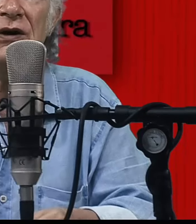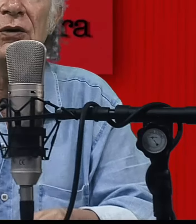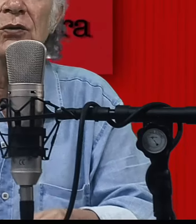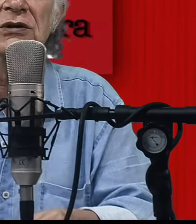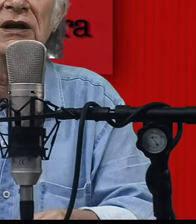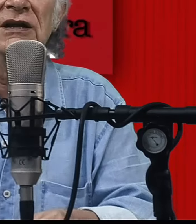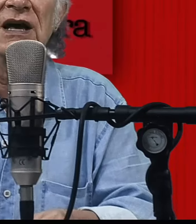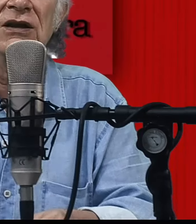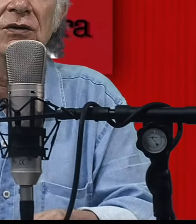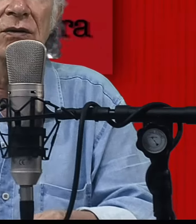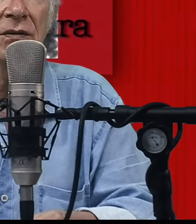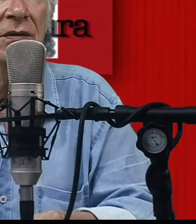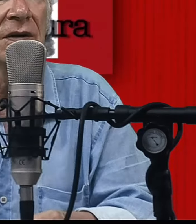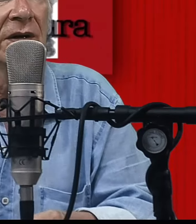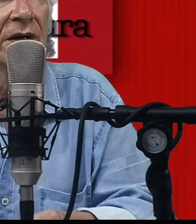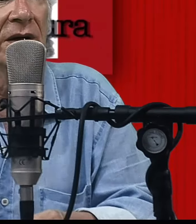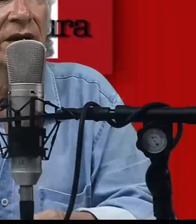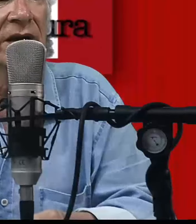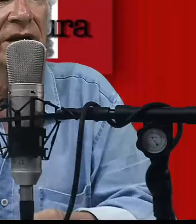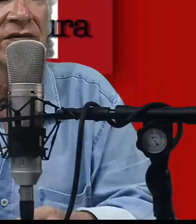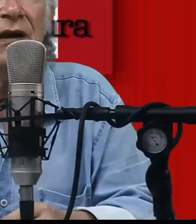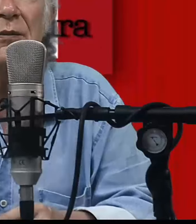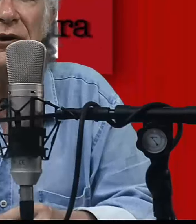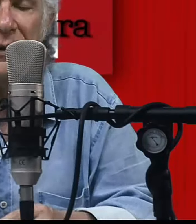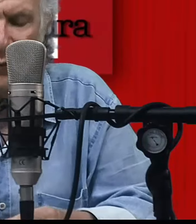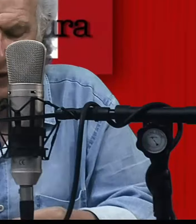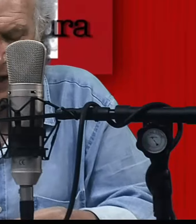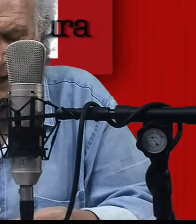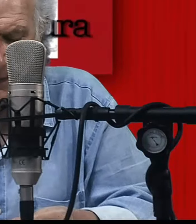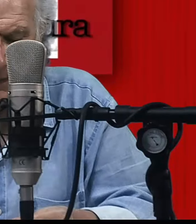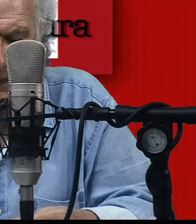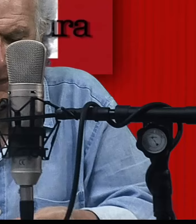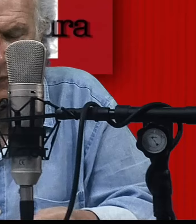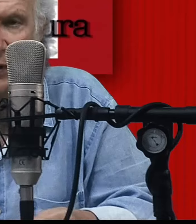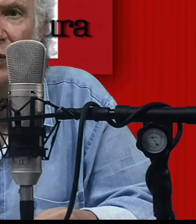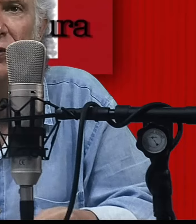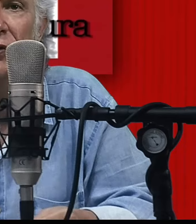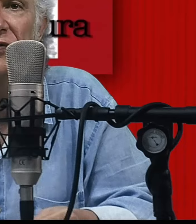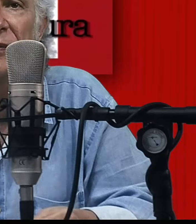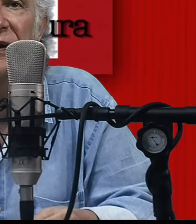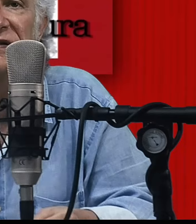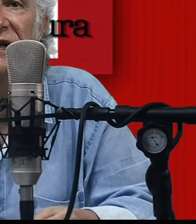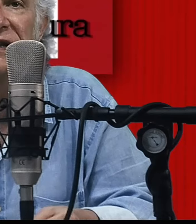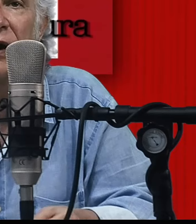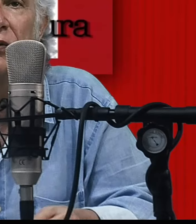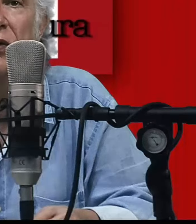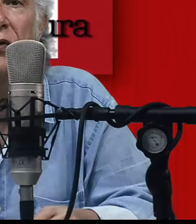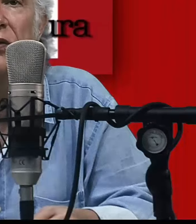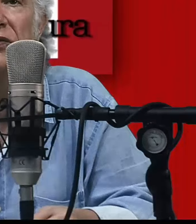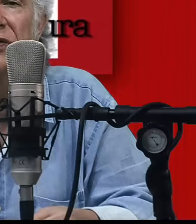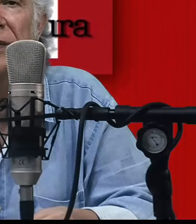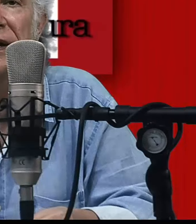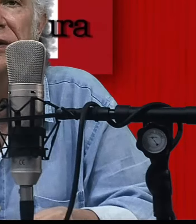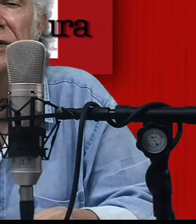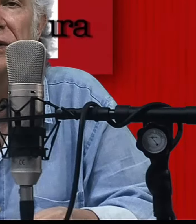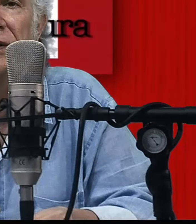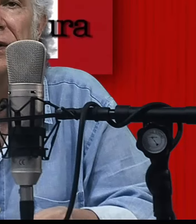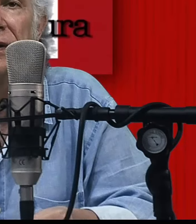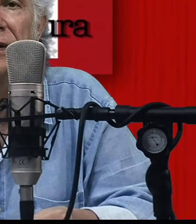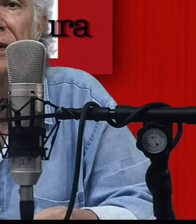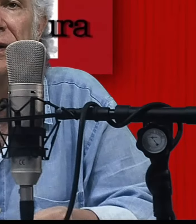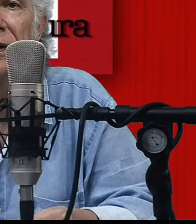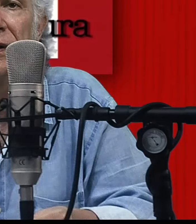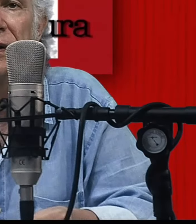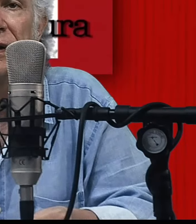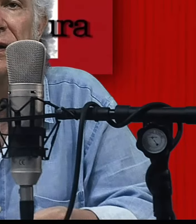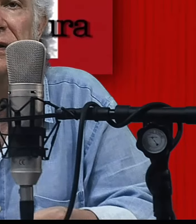sos el hijo ilustre de este año. ¿Y saben por qué? Porque uno no se presenta a un concurso para esto.